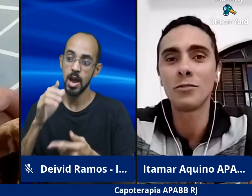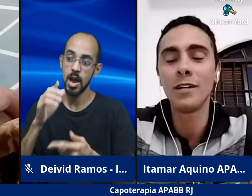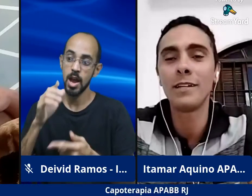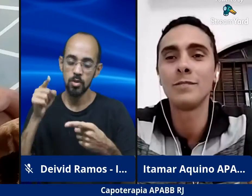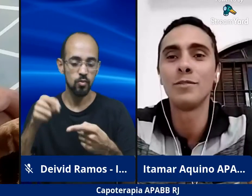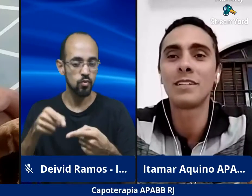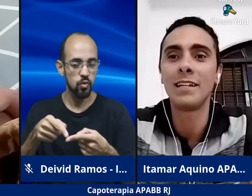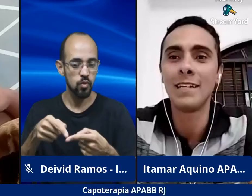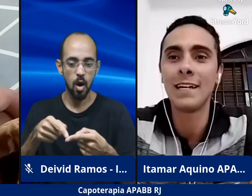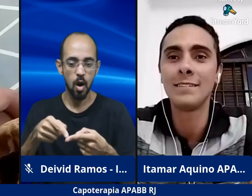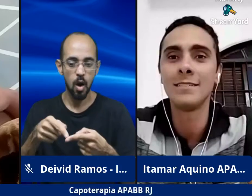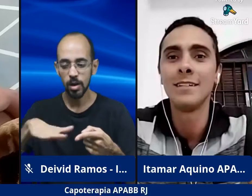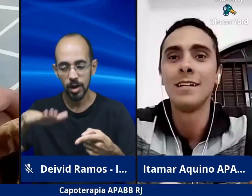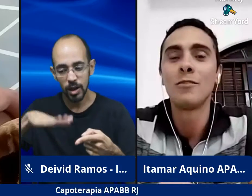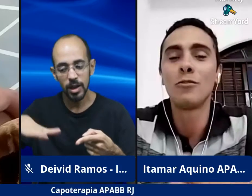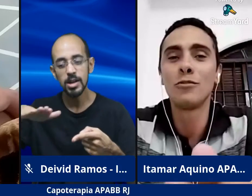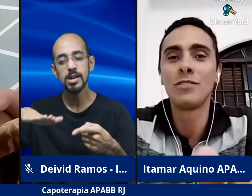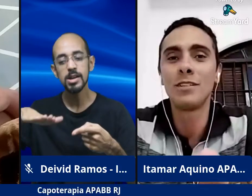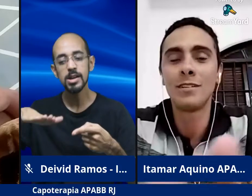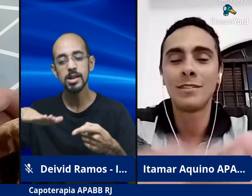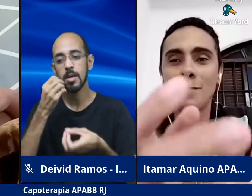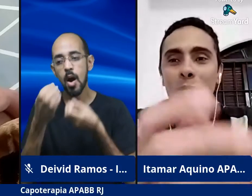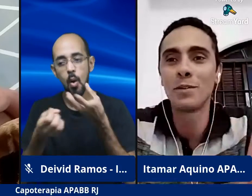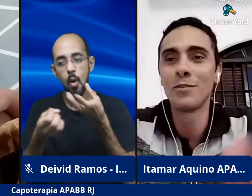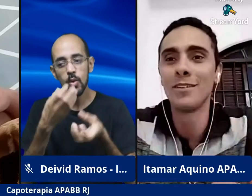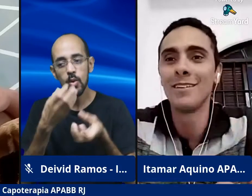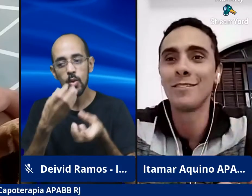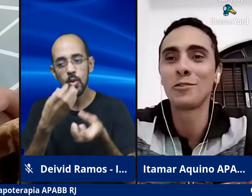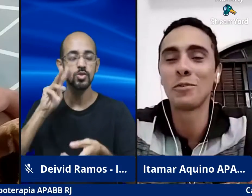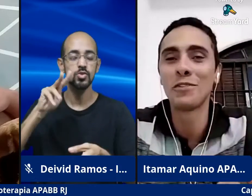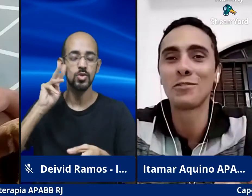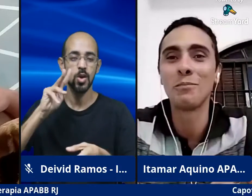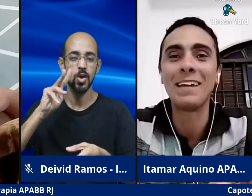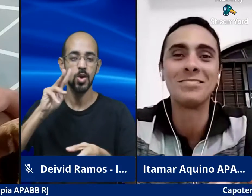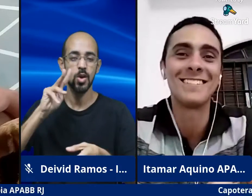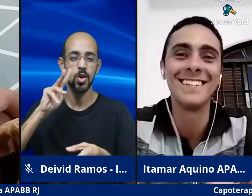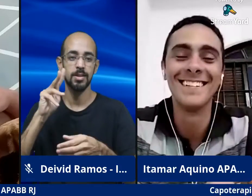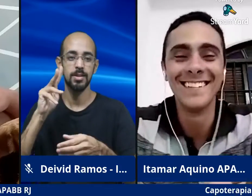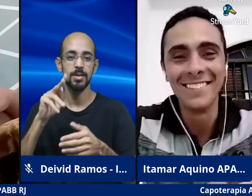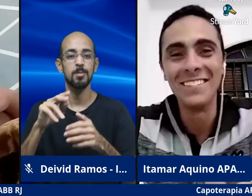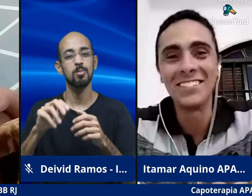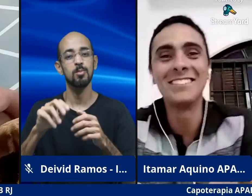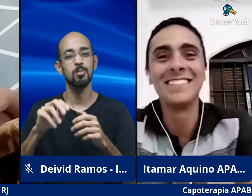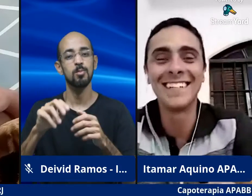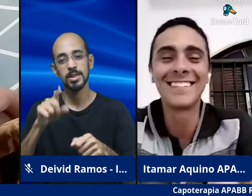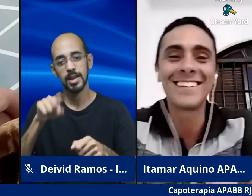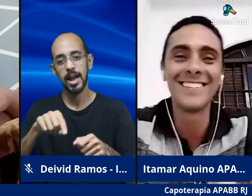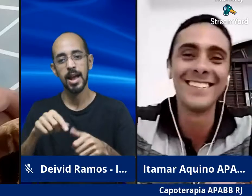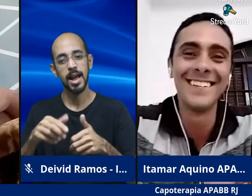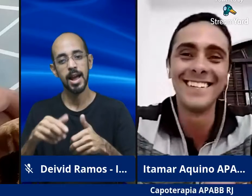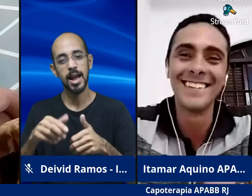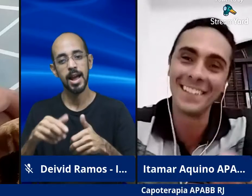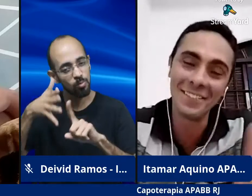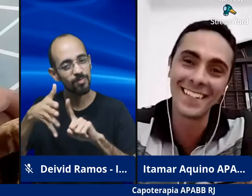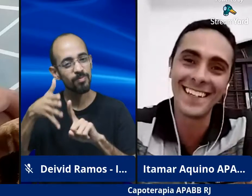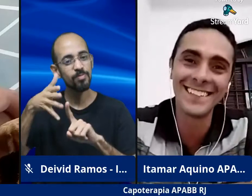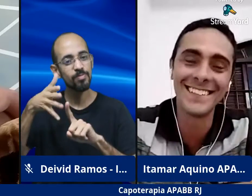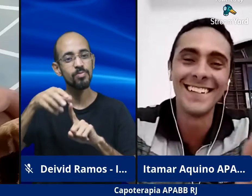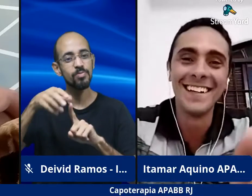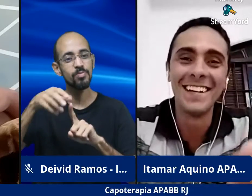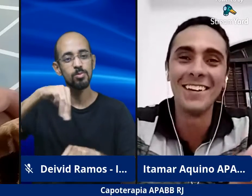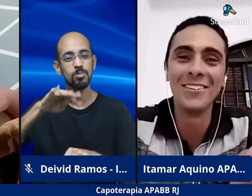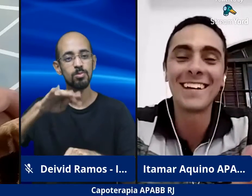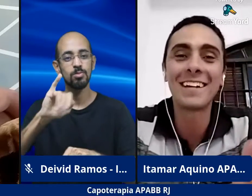contação de histórias, musicalidade, conduzida sempre pelo nosso professor mestre, Michel Diana, que na